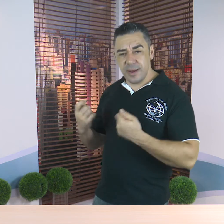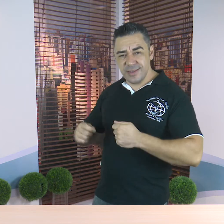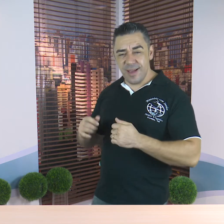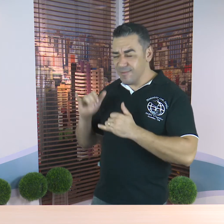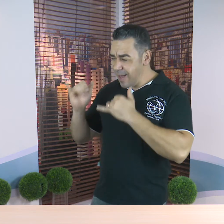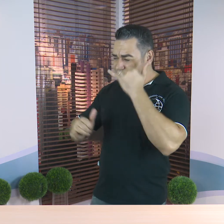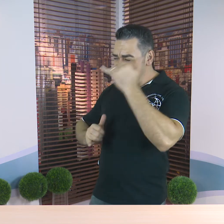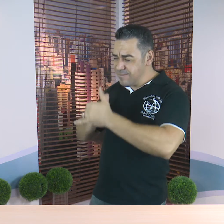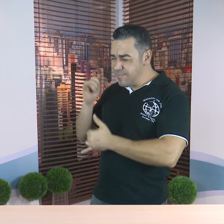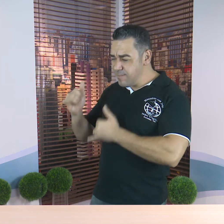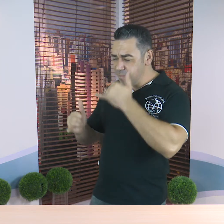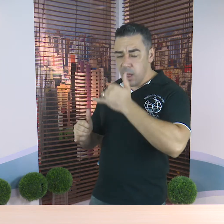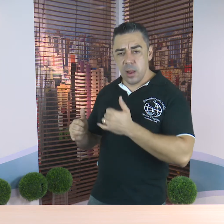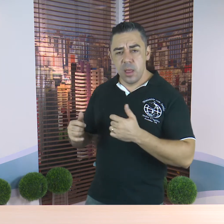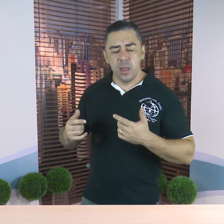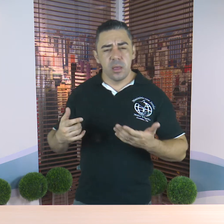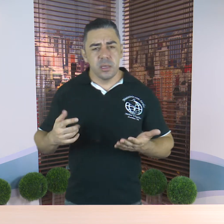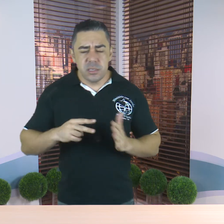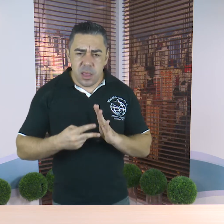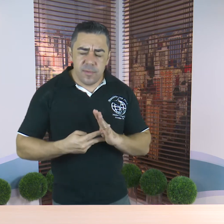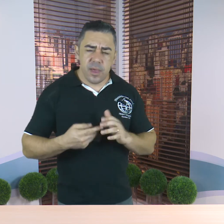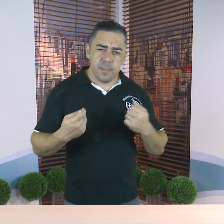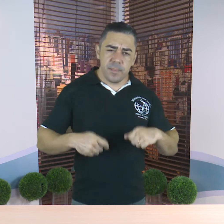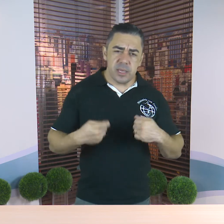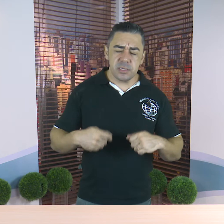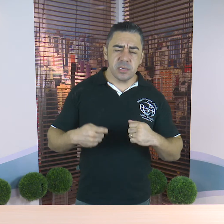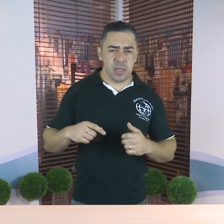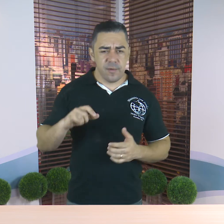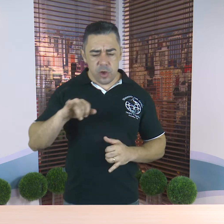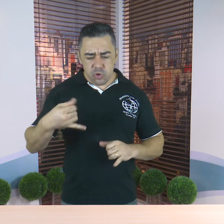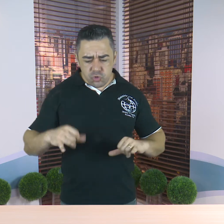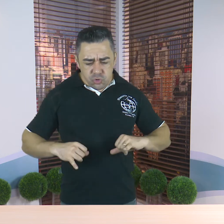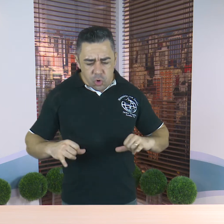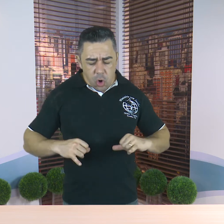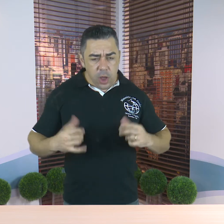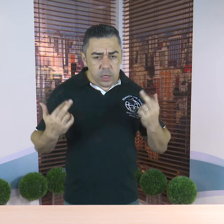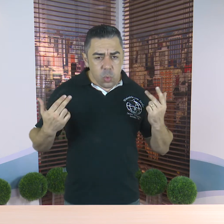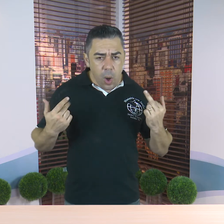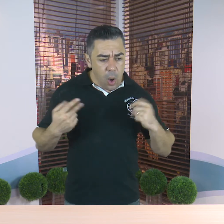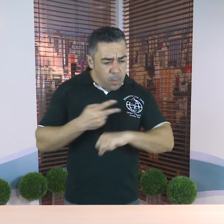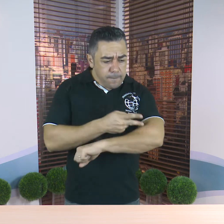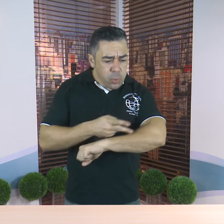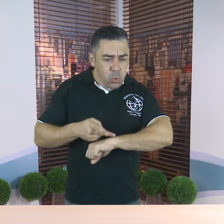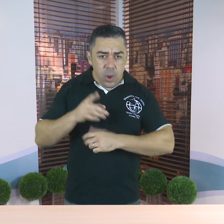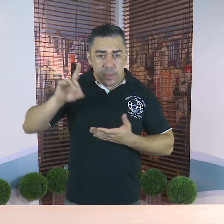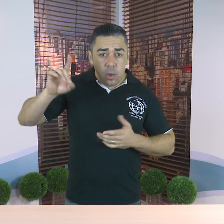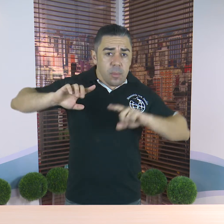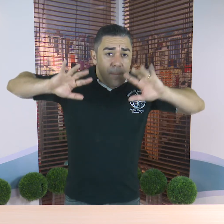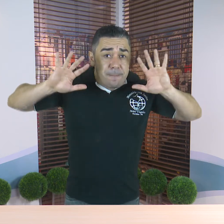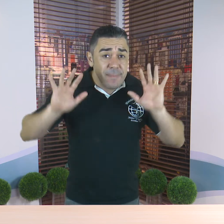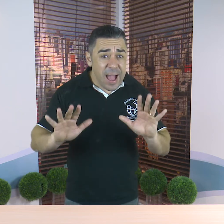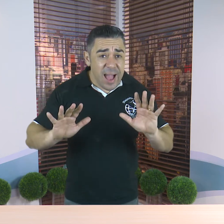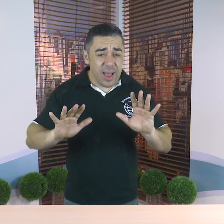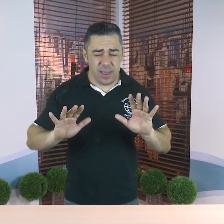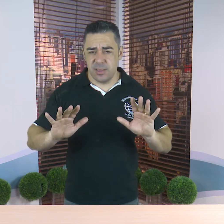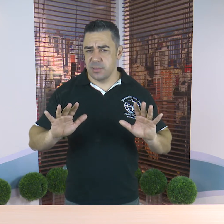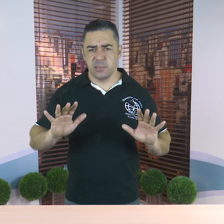ele precisasse nivelar-se ao Altíssimo na sua pureza. Sobre essa possibilidade, evidentemente, Jó